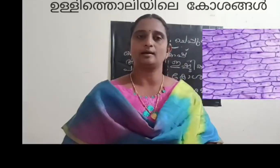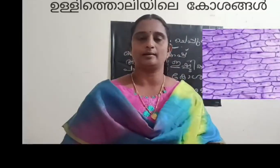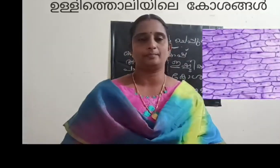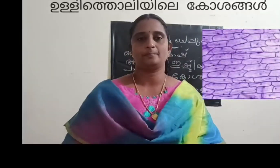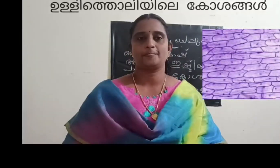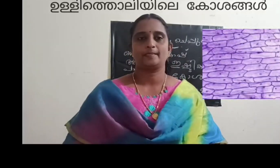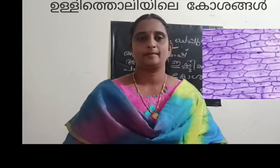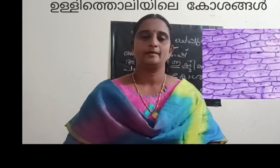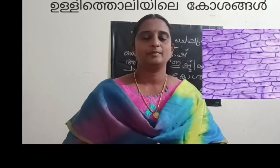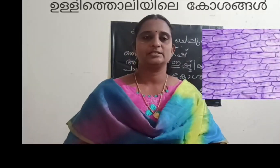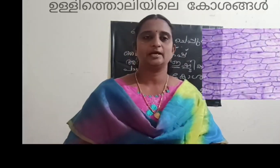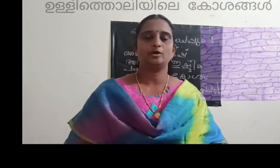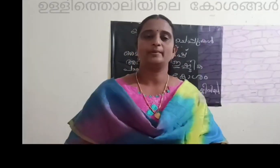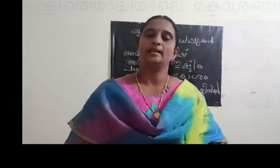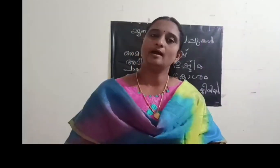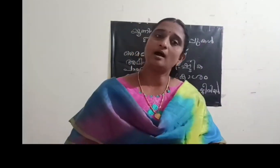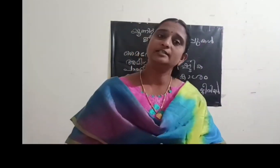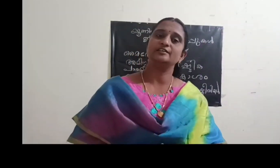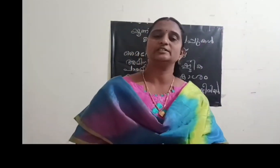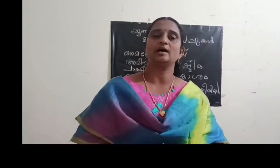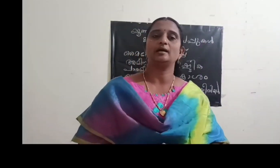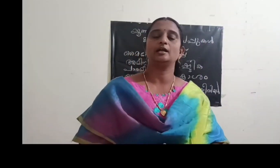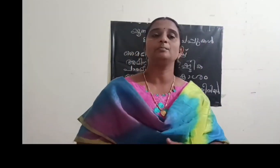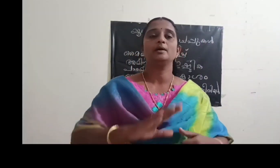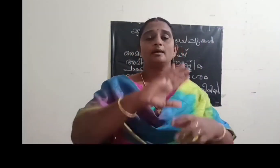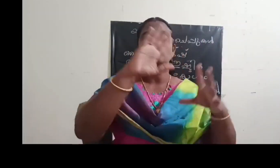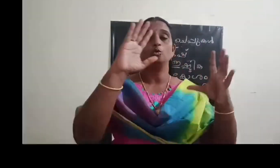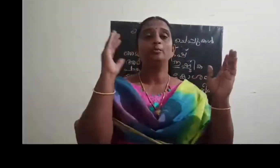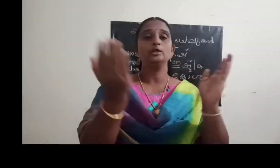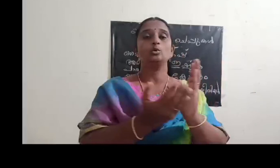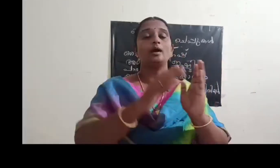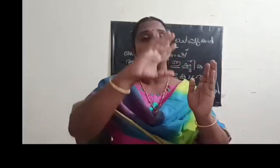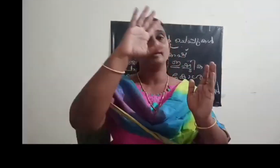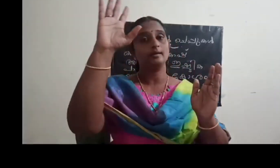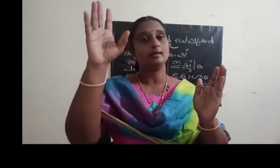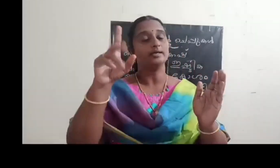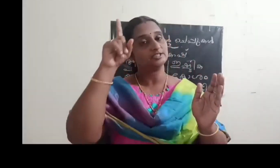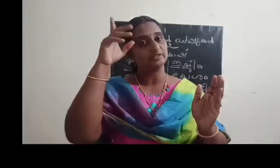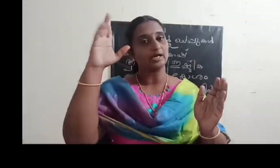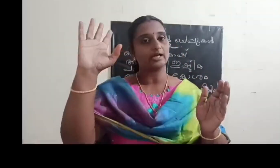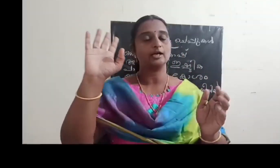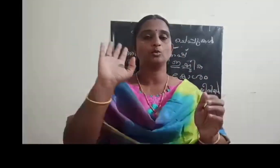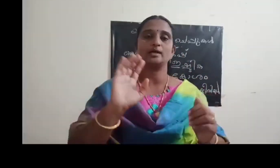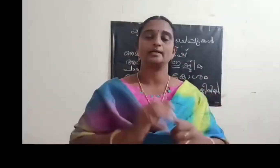കാണാം മനസ്സിലായോ അപ്പൊ എല്ലാ ജീവജാലങ്ങളും ഭൂമിയിലുള്ള എല്ലാ ജീവജാലങ്ങളും